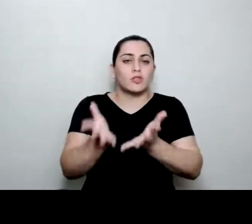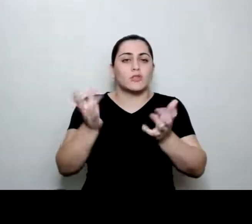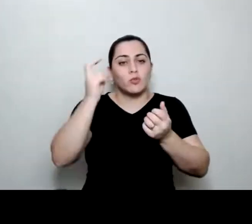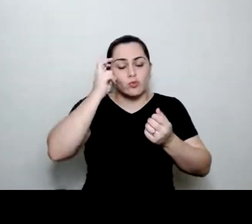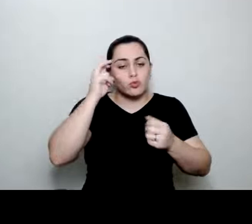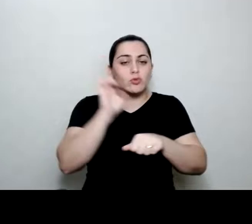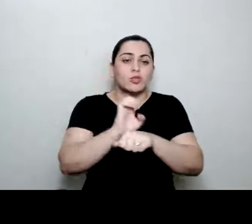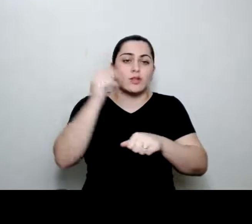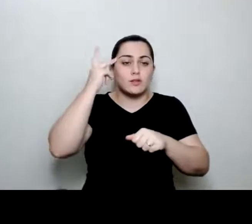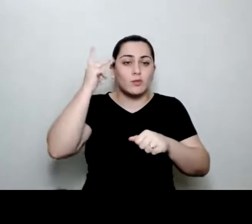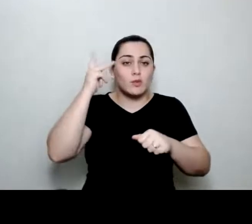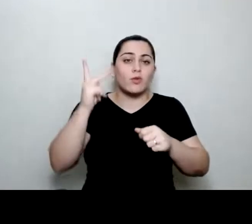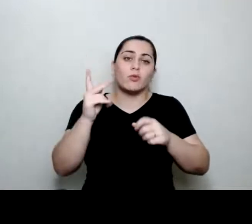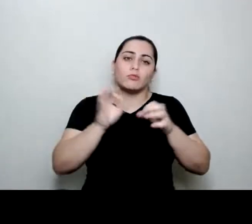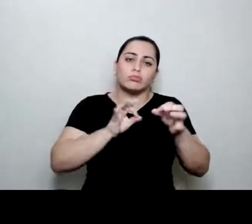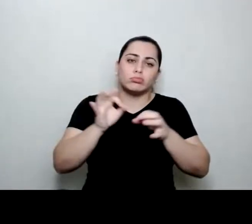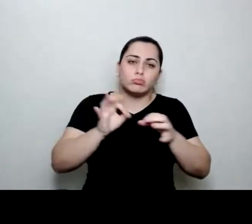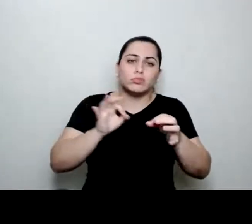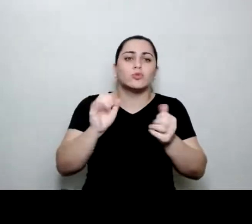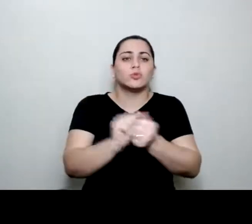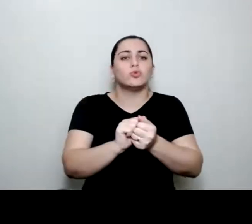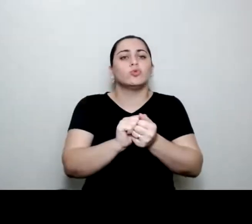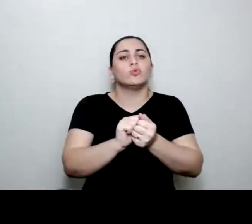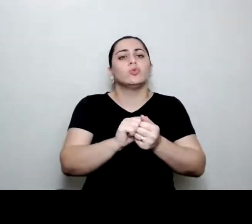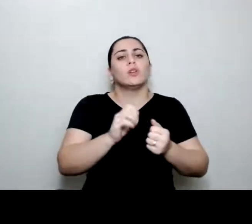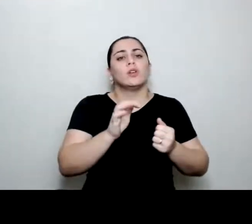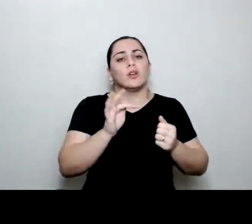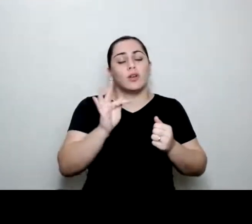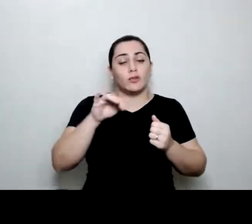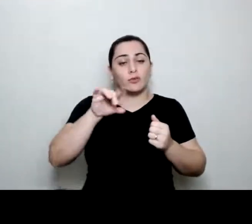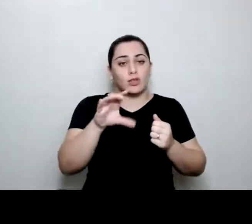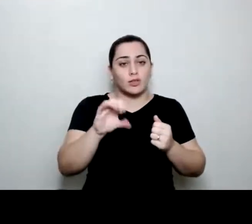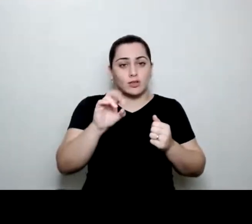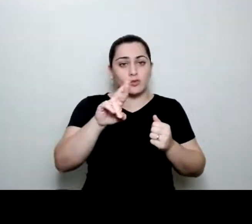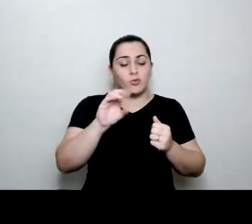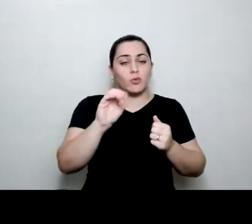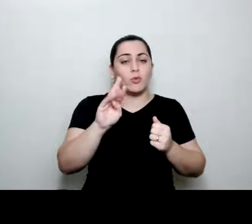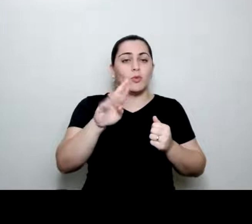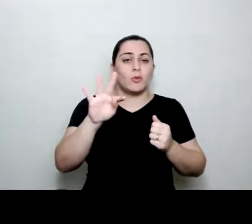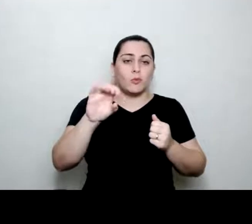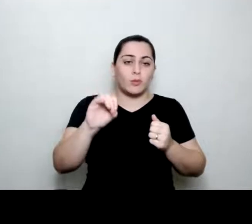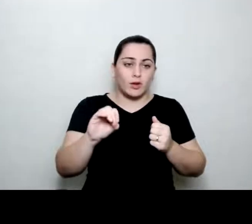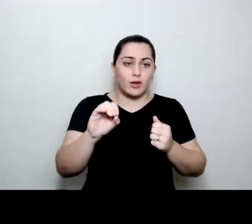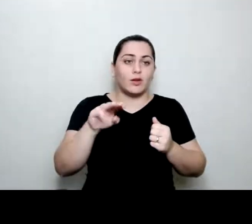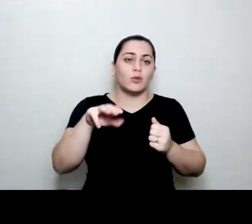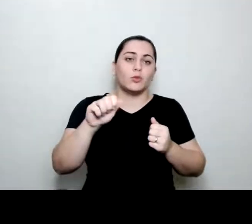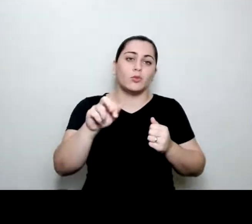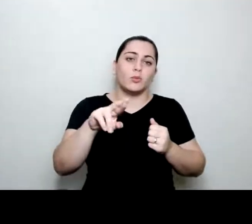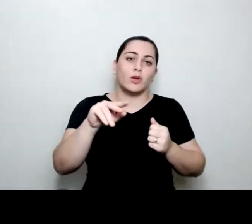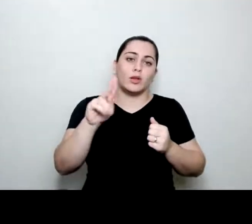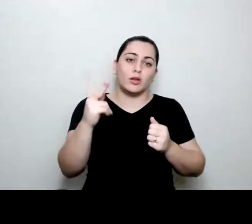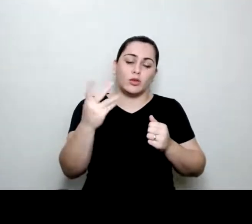concebido e realizado em parceria com a Fundação Roberto Marinho, e quem faz a gestão é a Organização Social de Cultura chamada